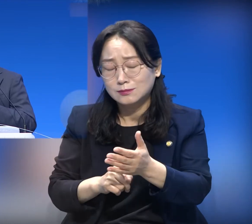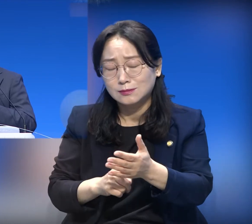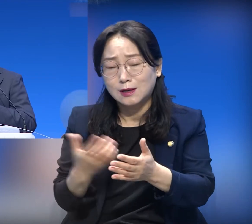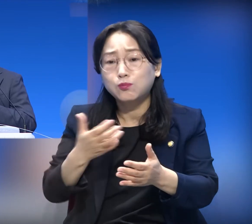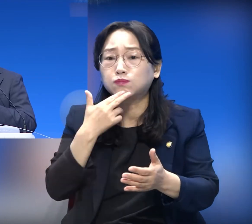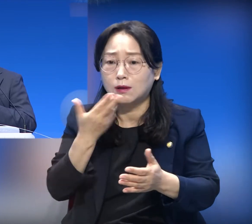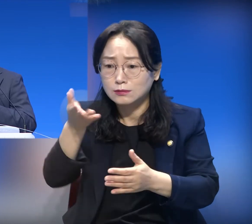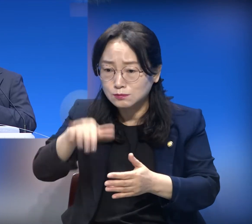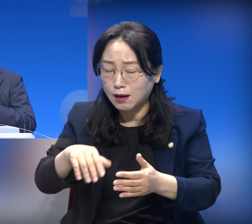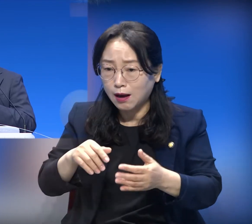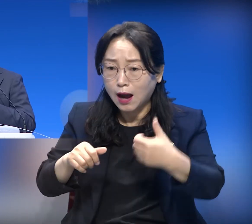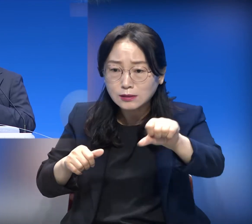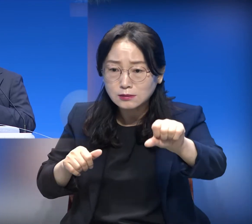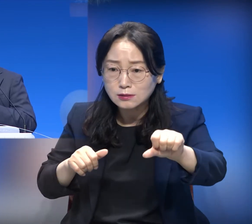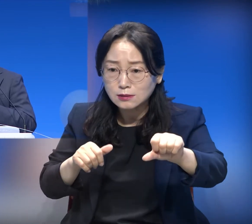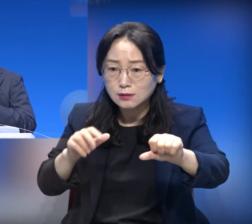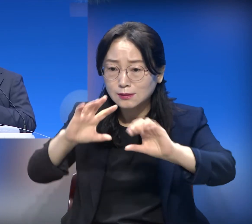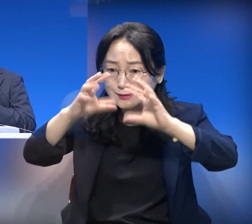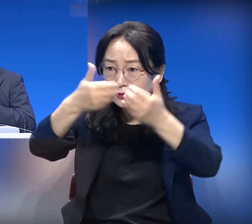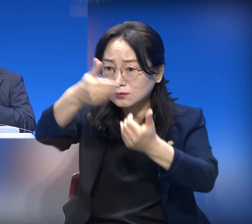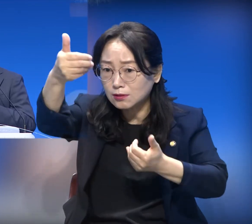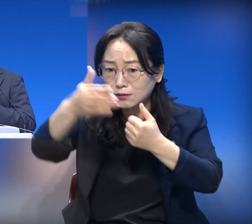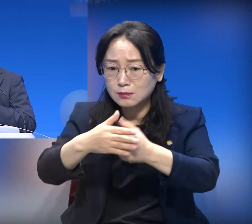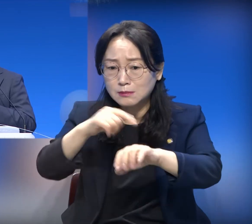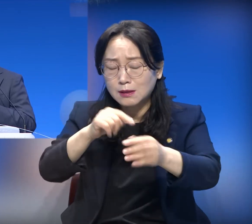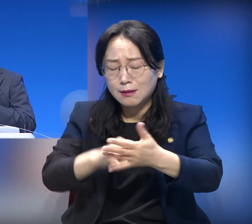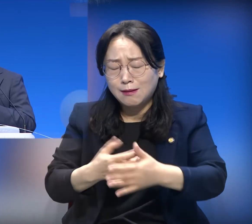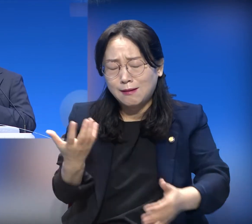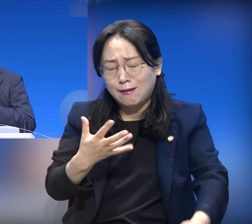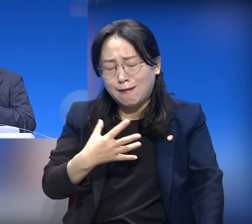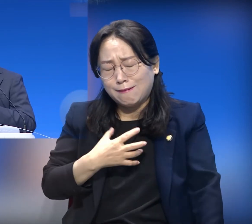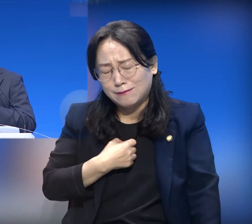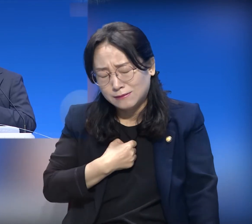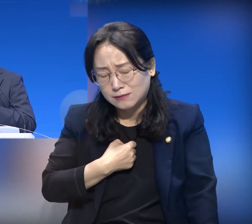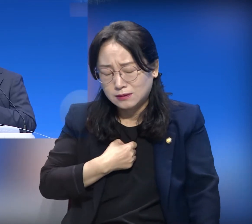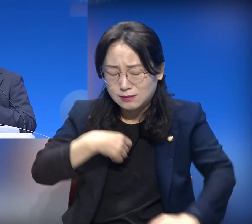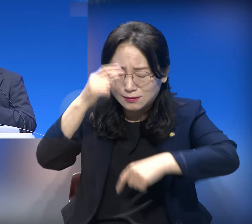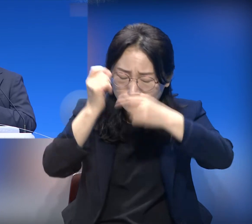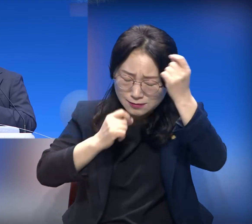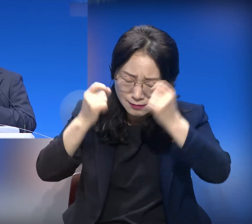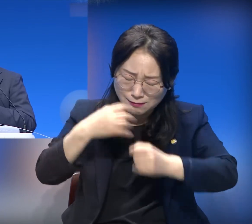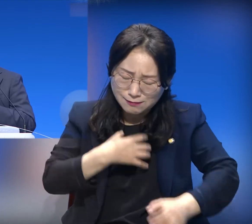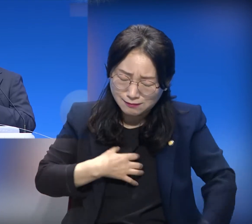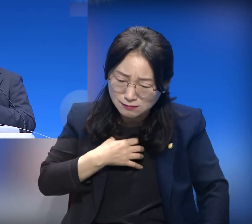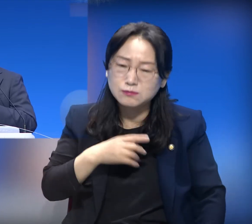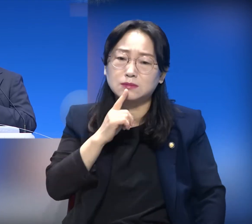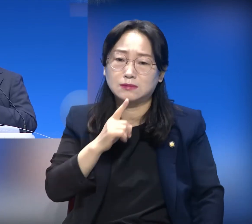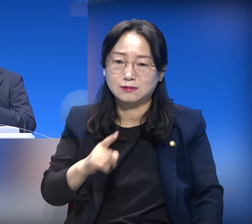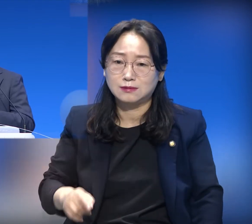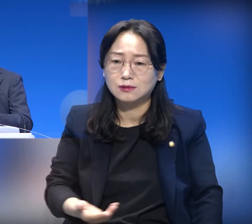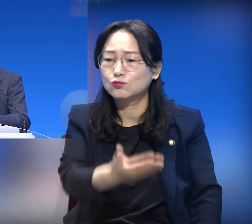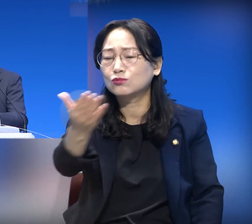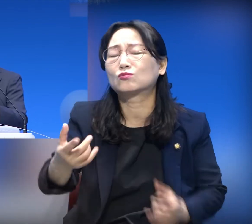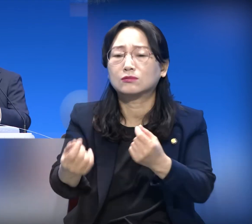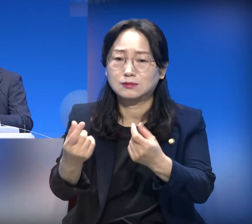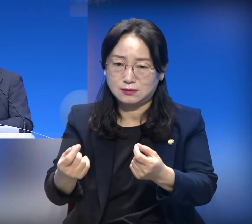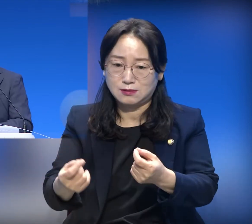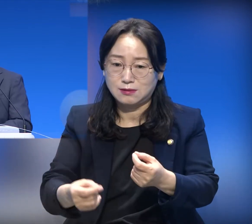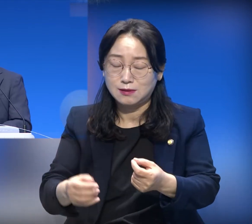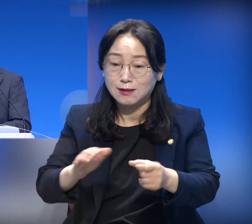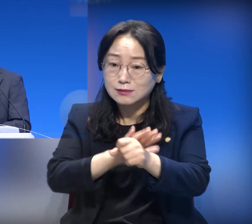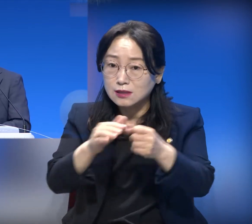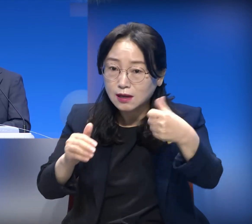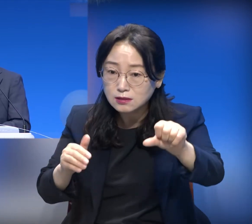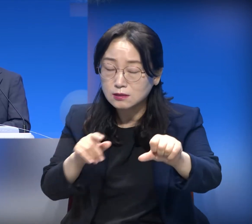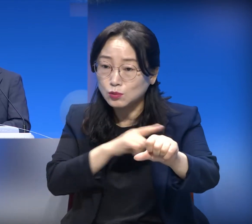먼저 보내고 나니까 그저 가슴이 미어지고 너무나 슬픕니다. 안 그렇겠습니까? 사랑하는 아들을 먼저